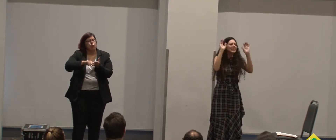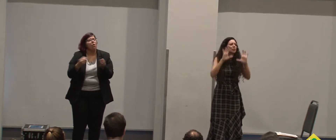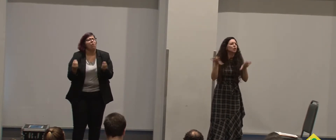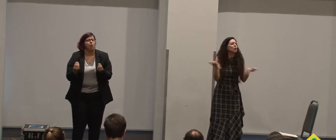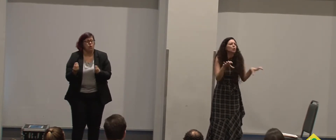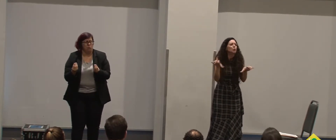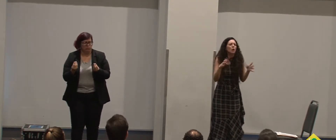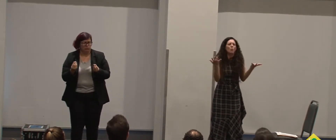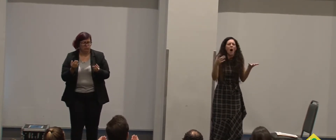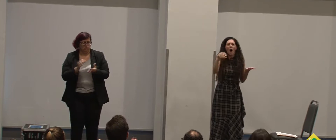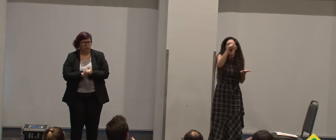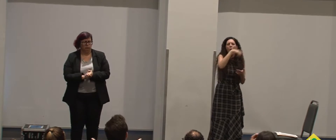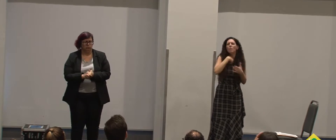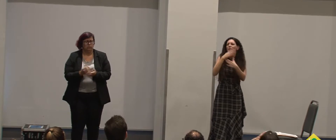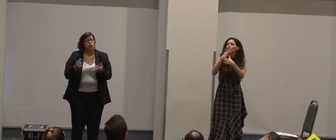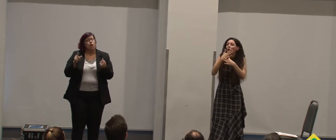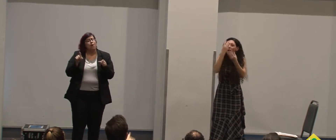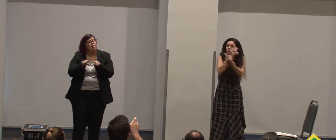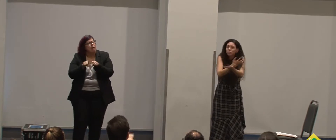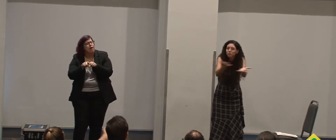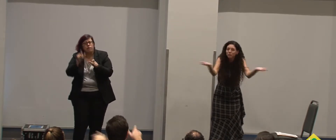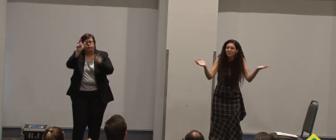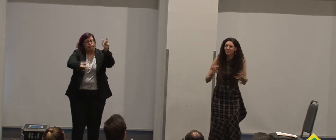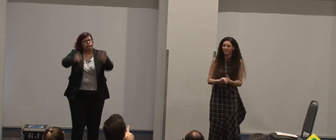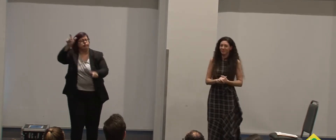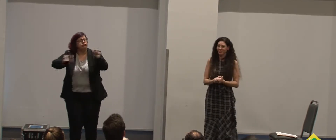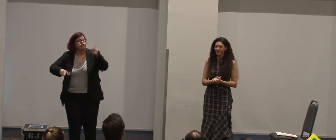pode ser de grande relevância